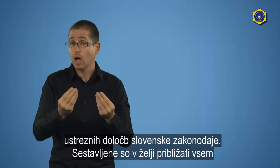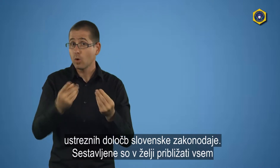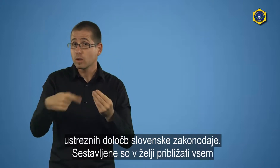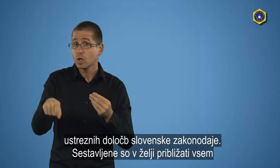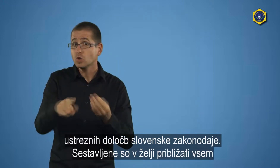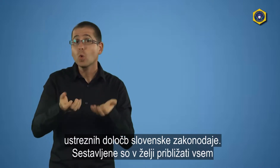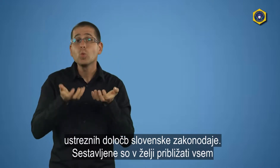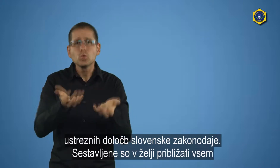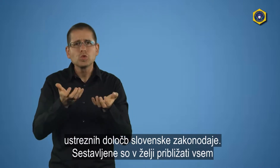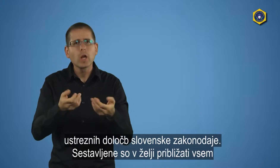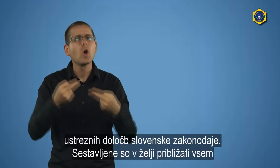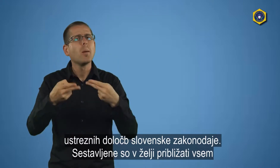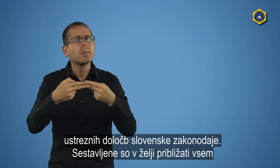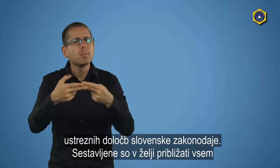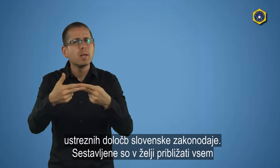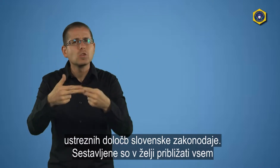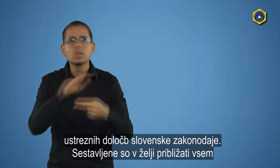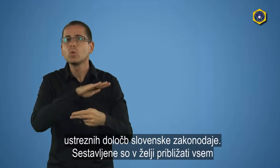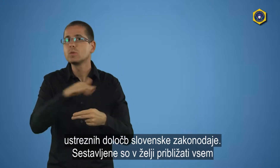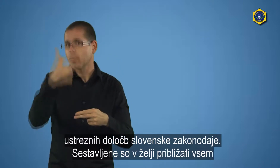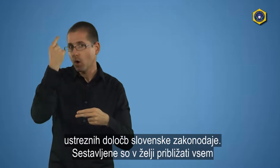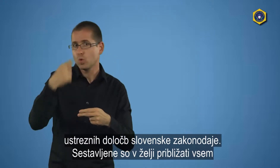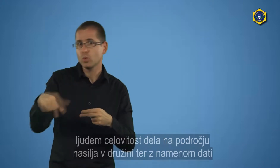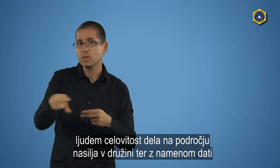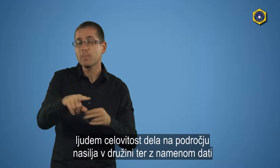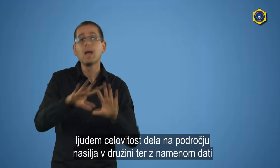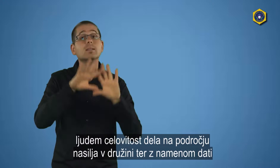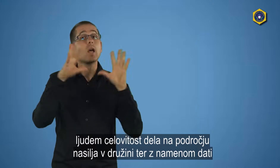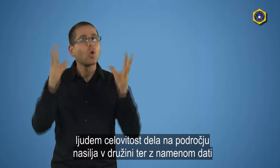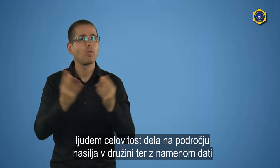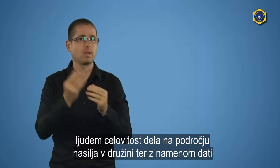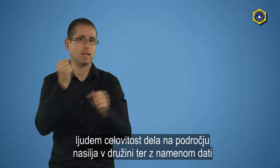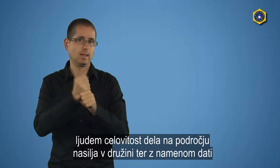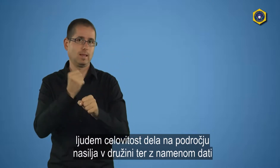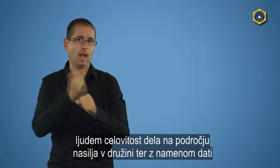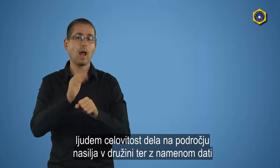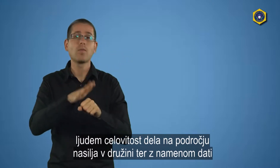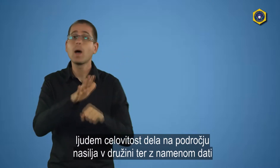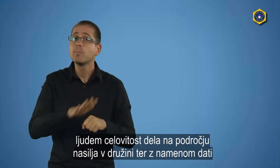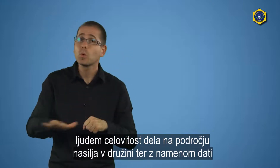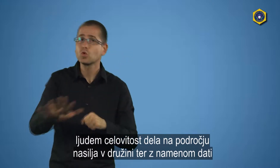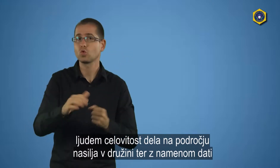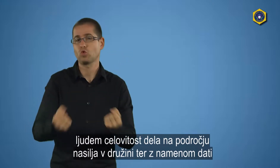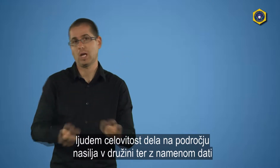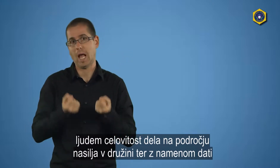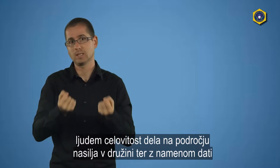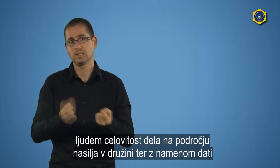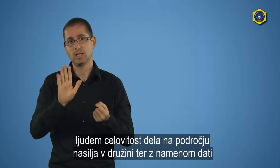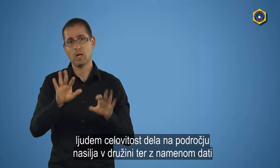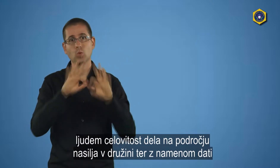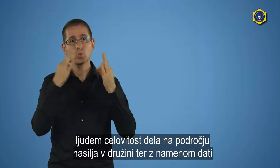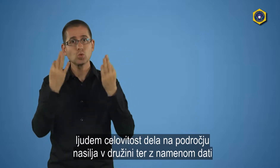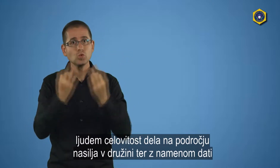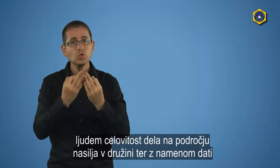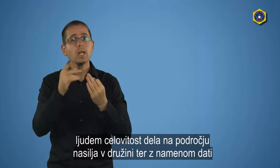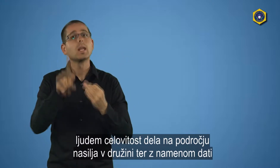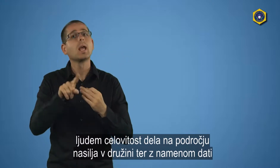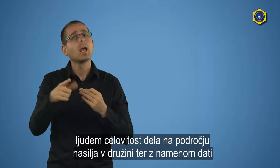Sestavljene so v želji približati vsem ljudem celovitost dela na področju nasilja v družini ter z namenom dati ustrezne